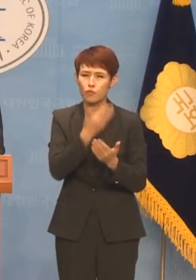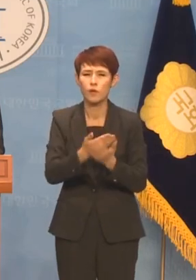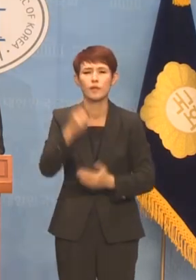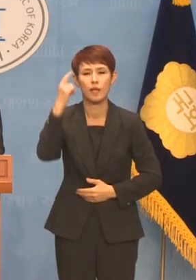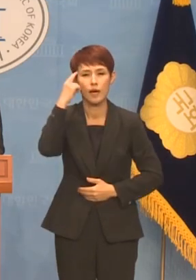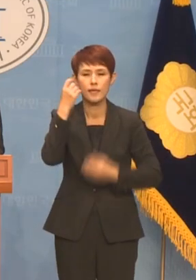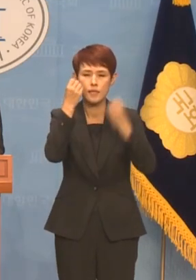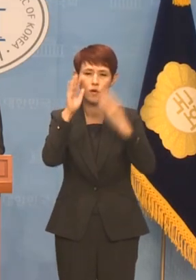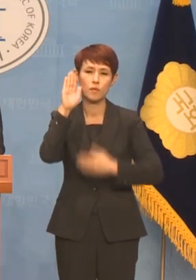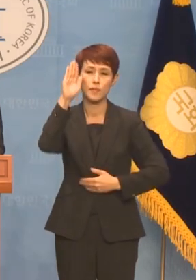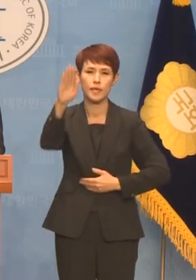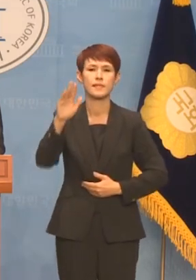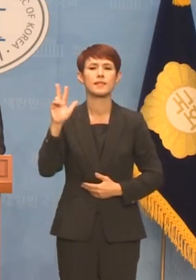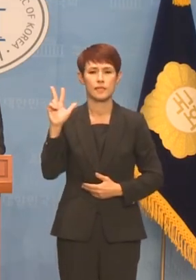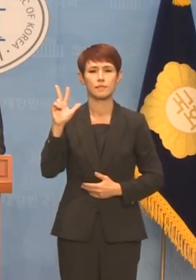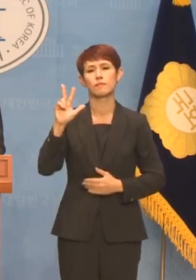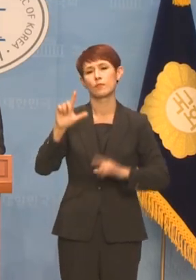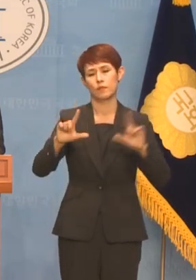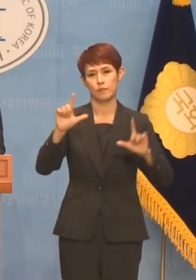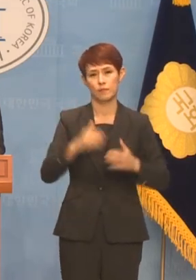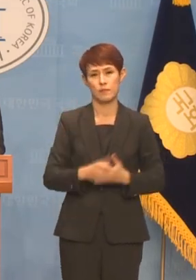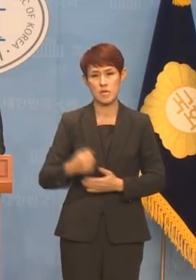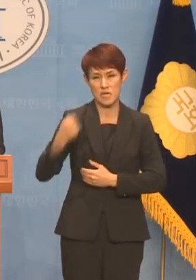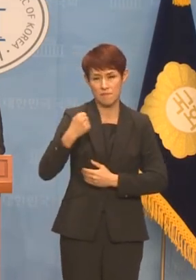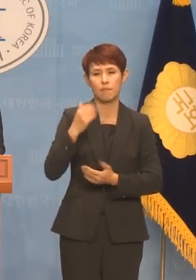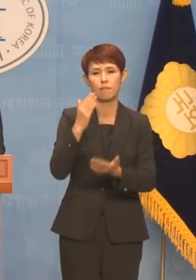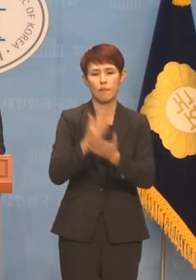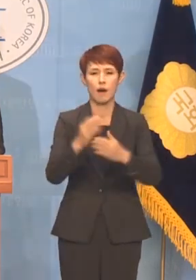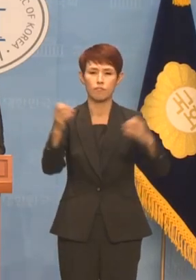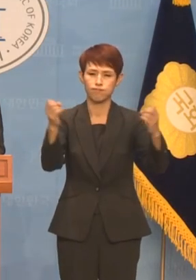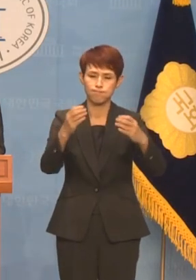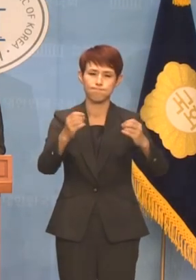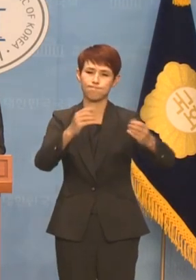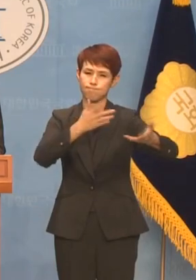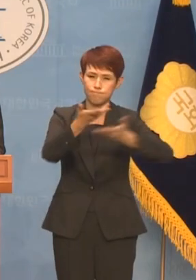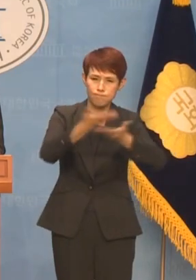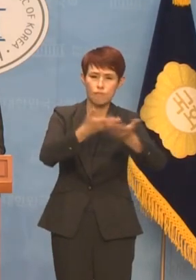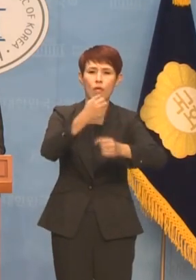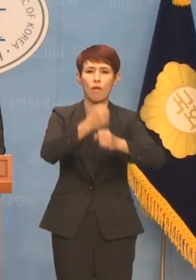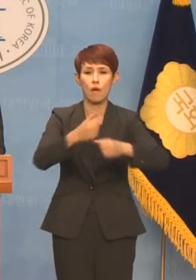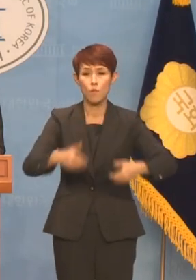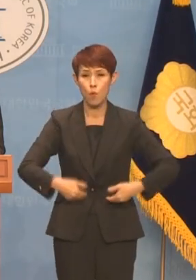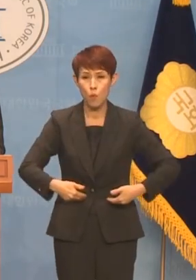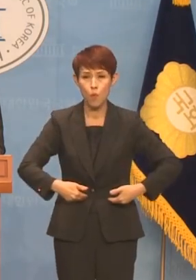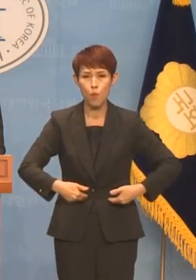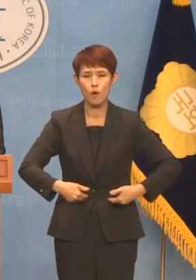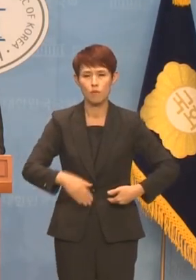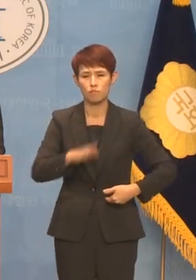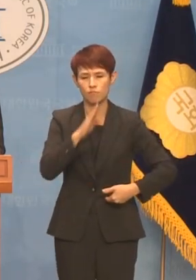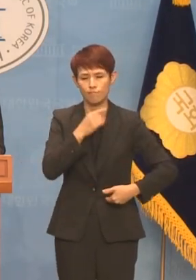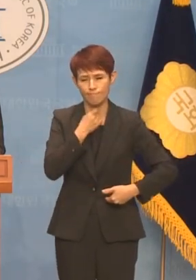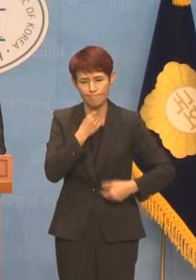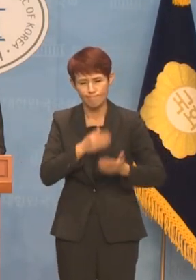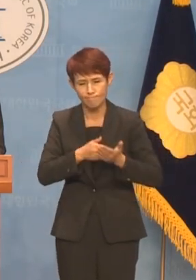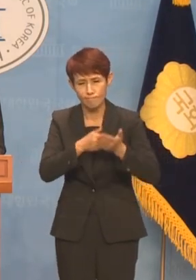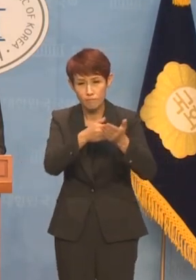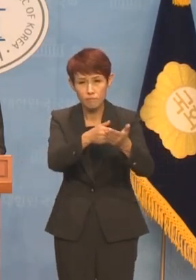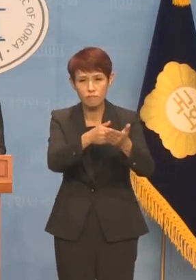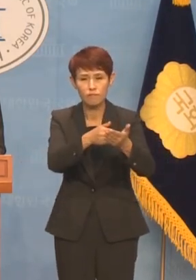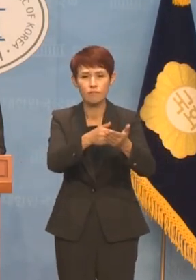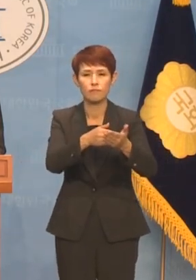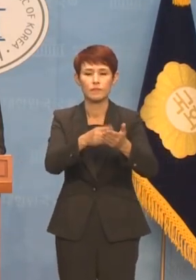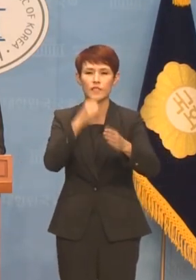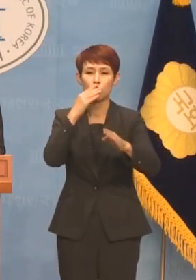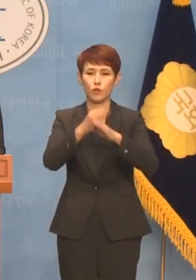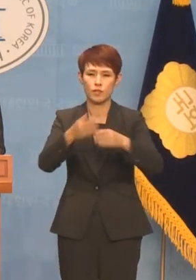새로운 미래의 다짐, 힘이 아니라 대화와 합의로 국민 화합을 이뤄내야 한다는 우리의 간절한 호소는